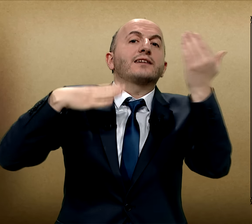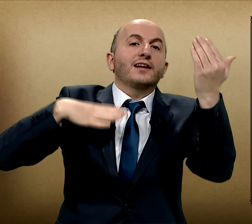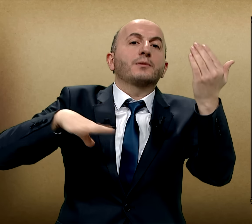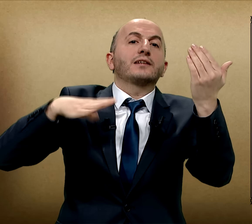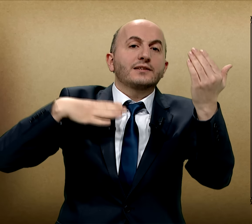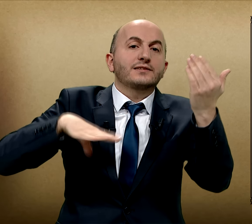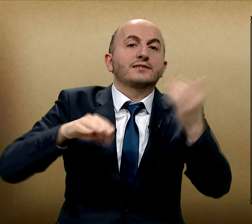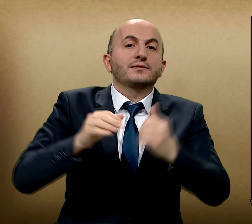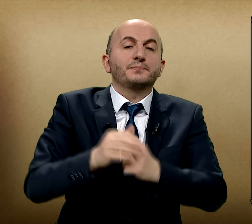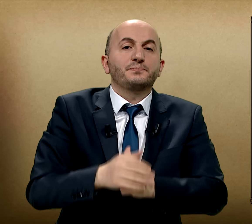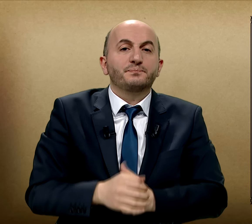talep ederiz.